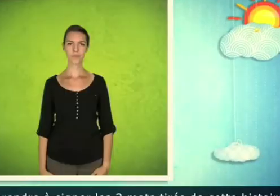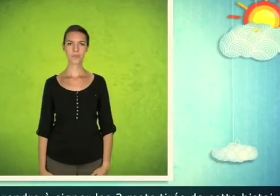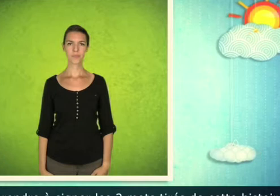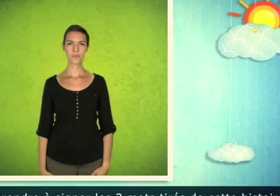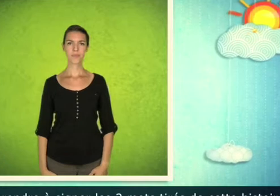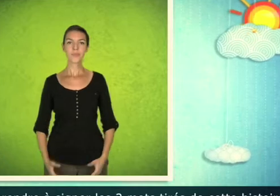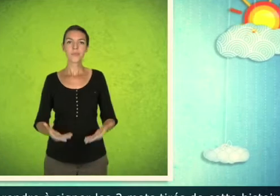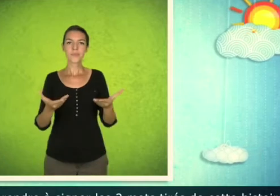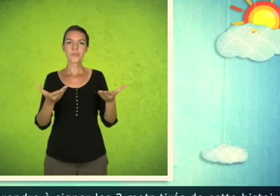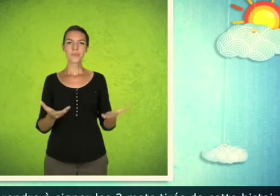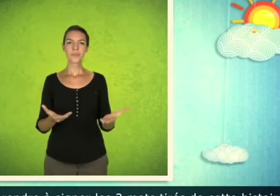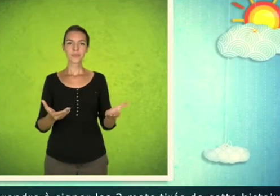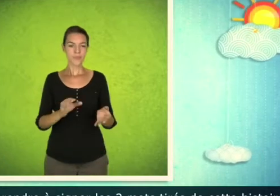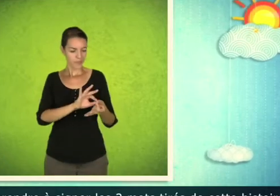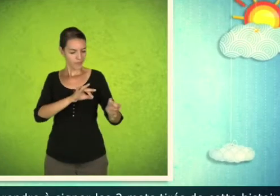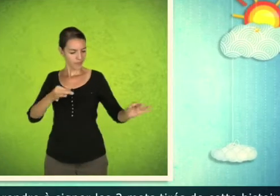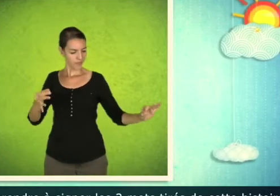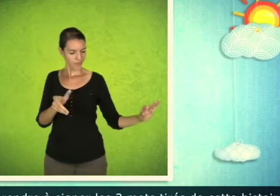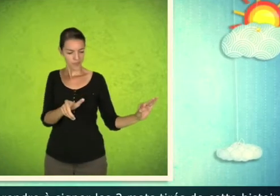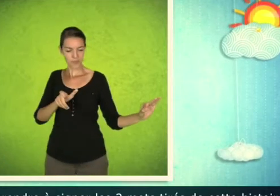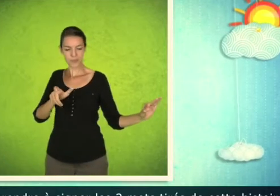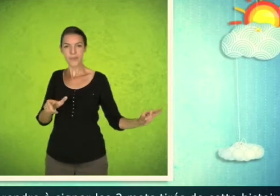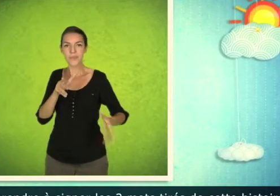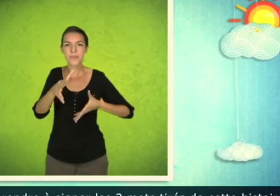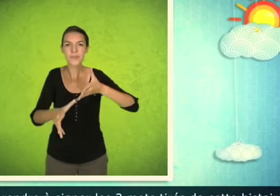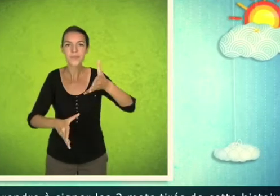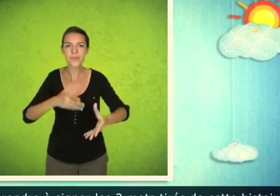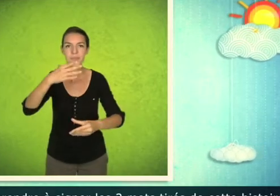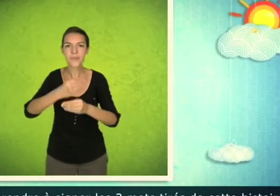C'est le moment d'apprendre à signer les trois mots tirés de cette histoire.